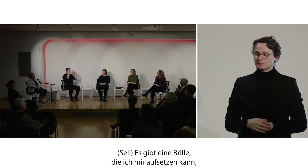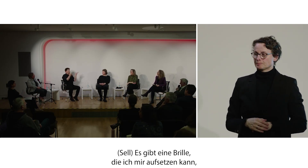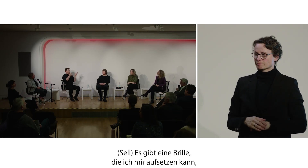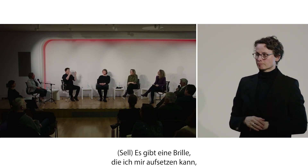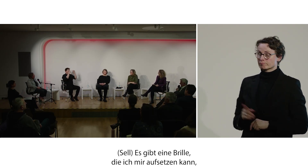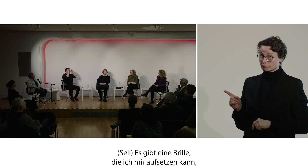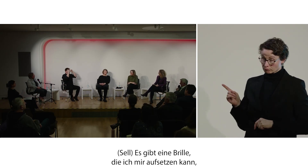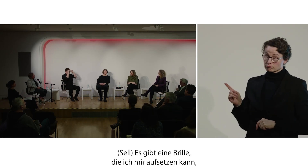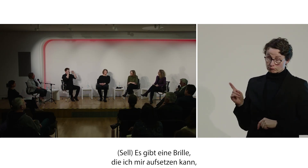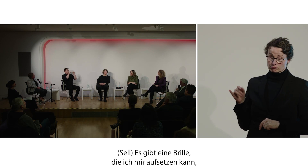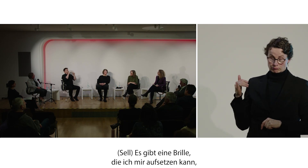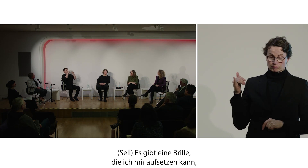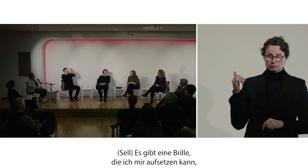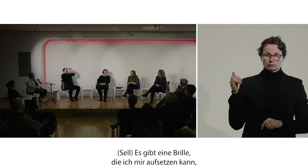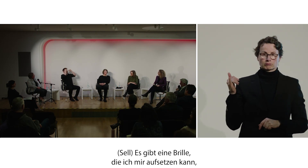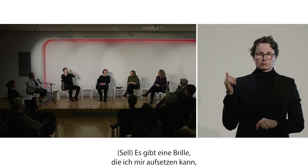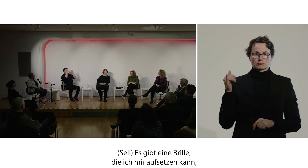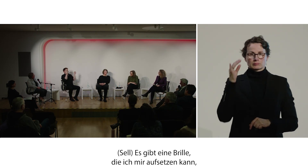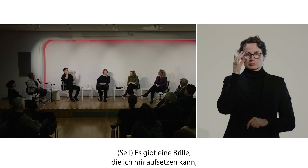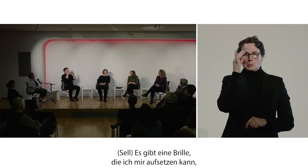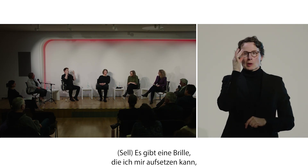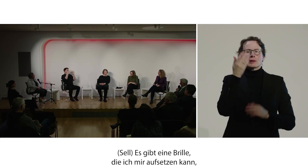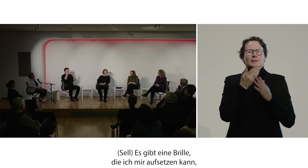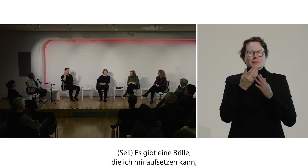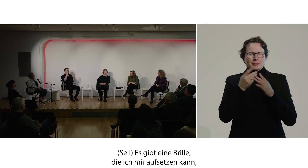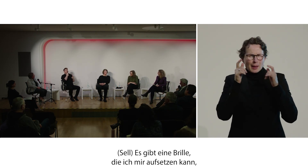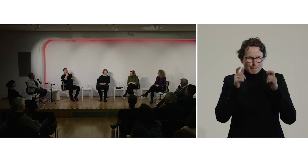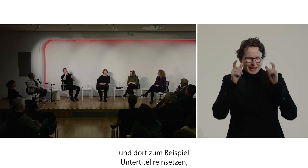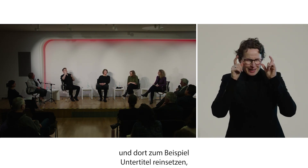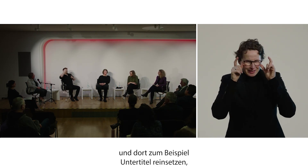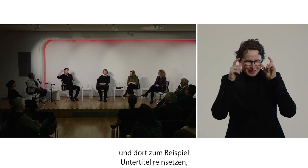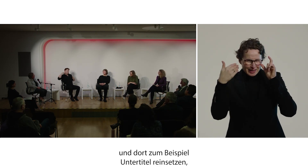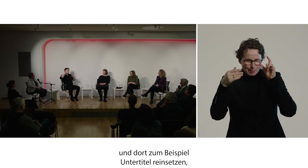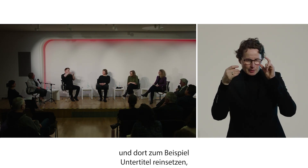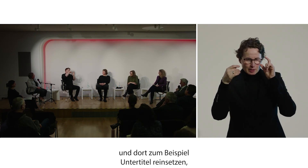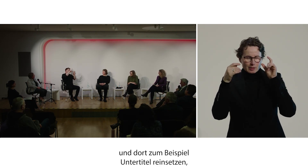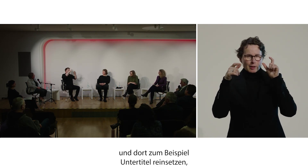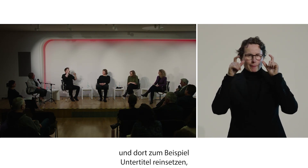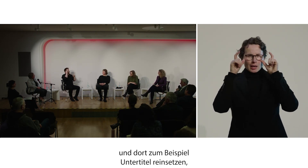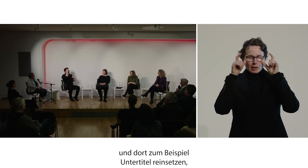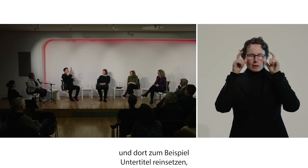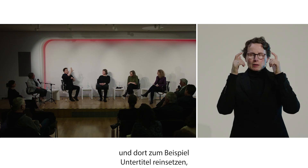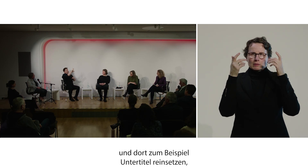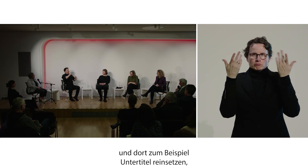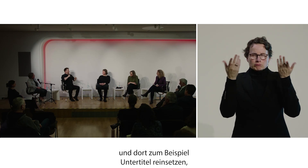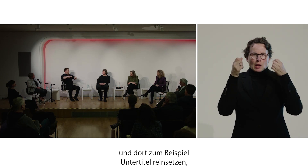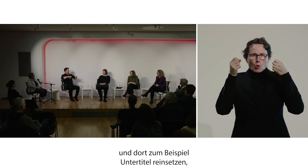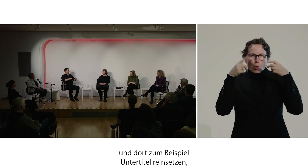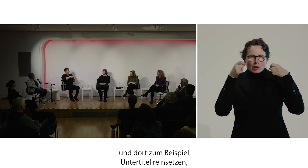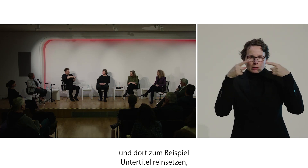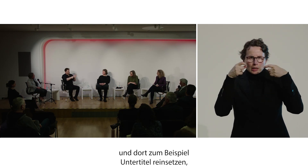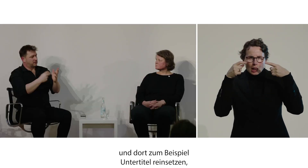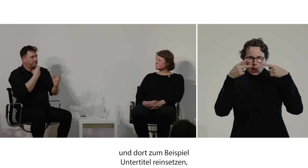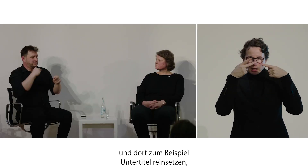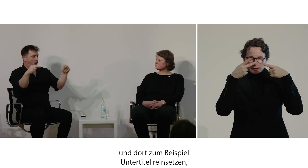Ja, es gibt, also ich rede jetzt mal über eine Brille, die ich mir aufsetzen kann. Und dort zum Beispiel eben halt auch Untertitel